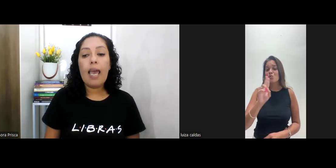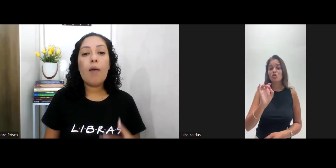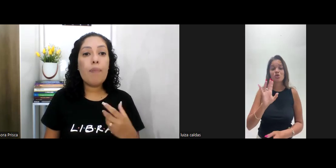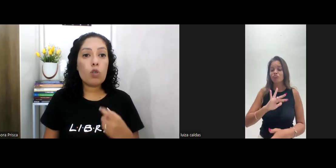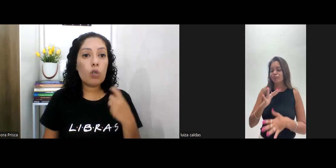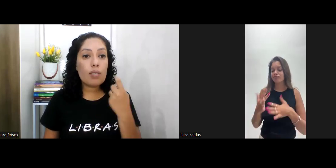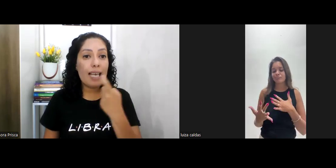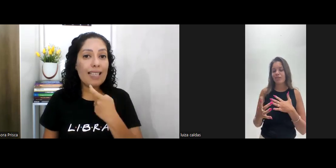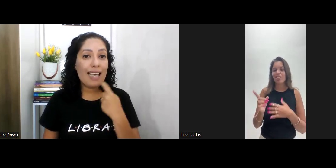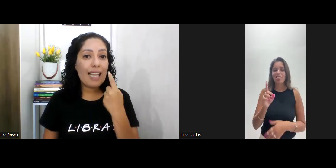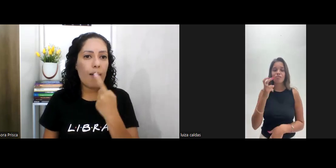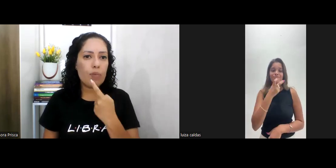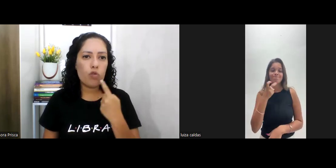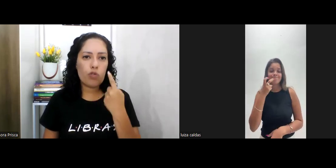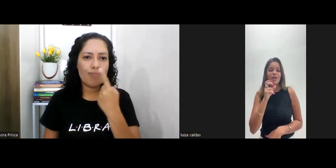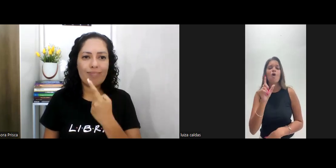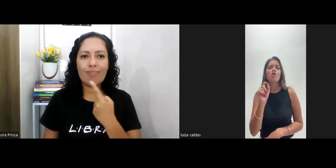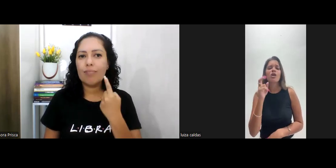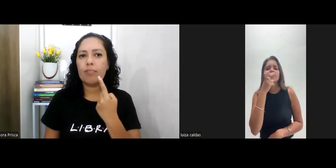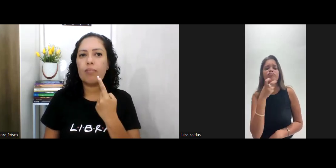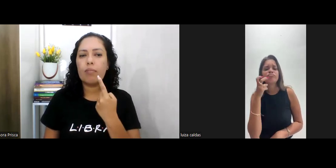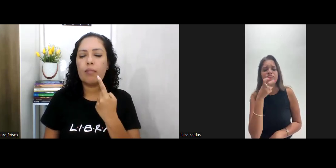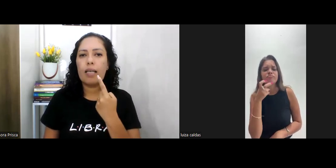oralizada. É uma pessoa que consegue ler lábios.